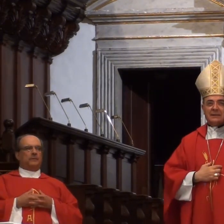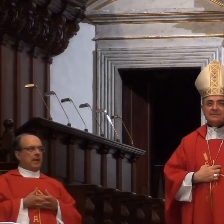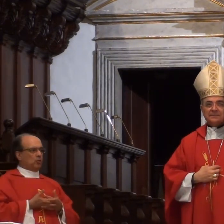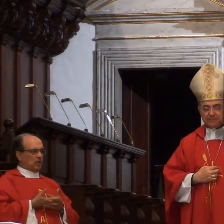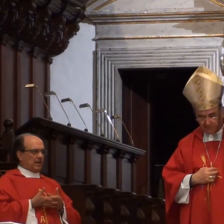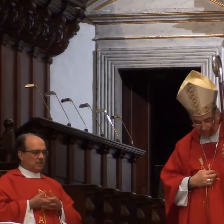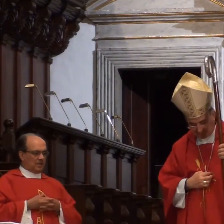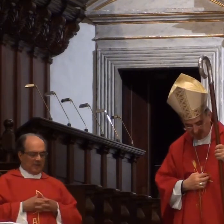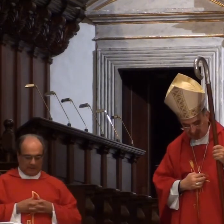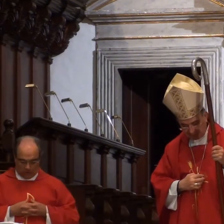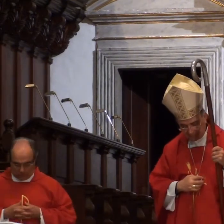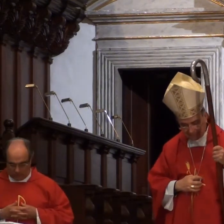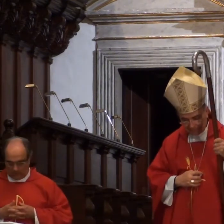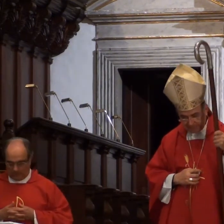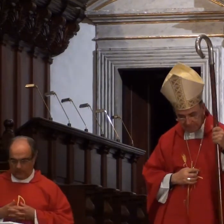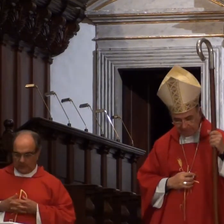ir en paz